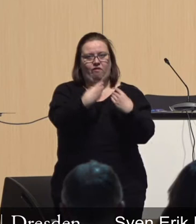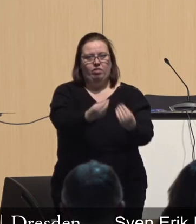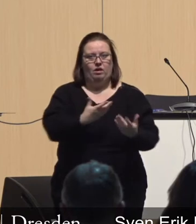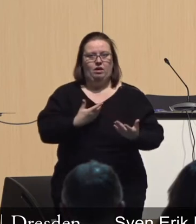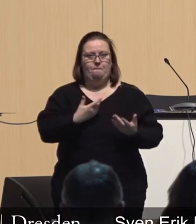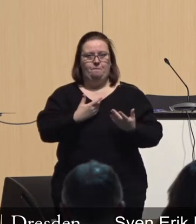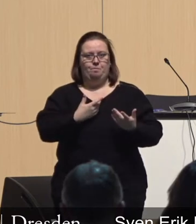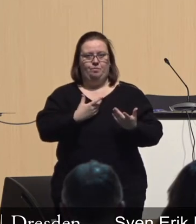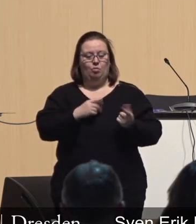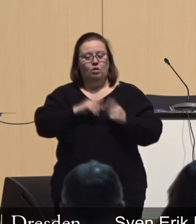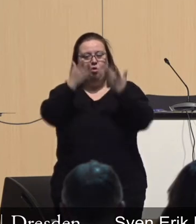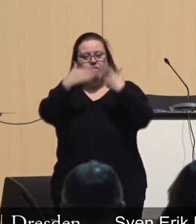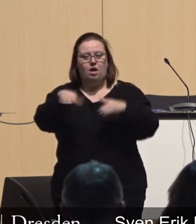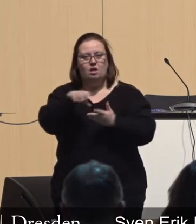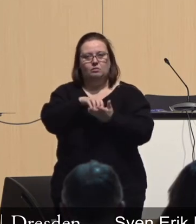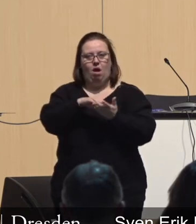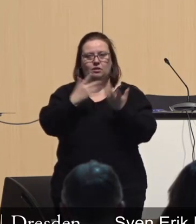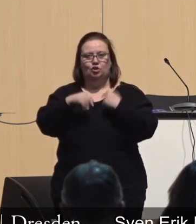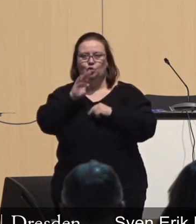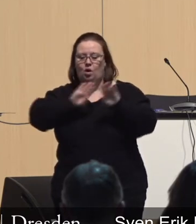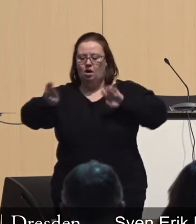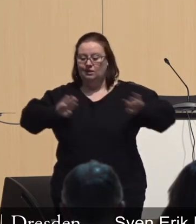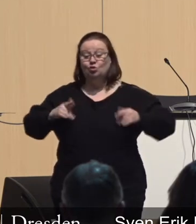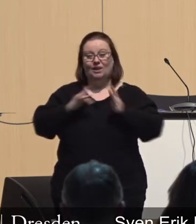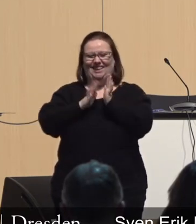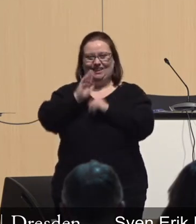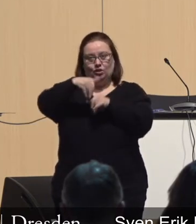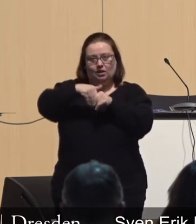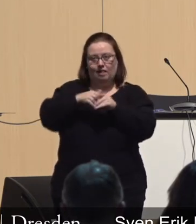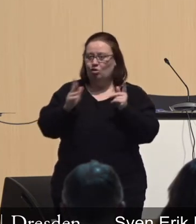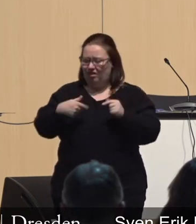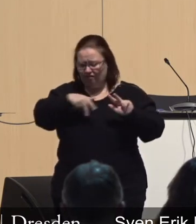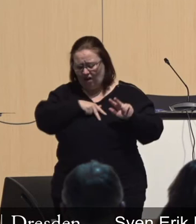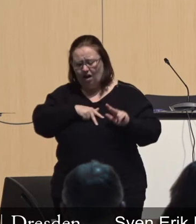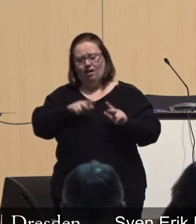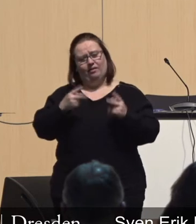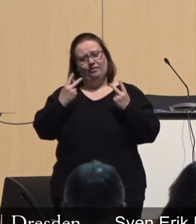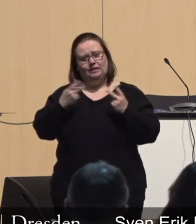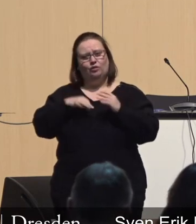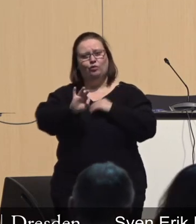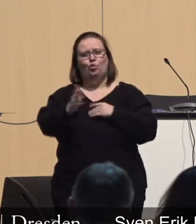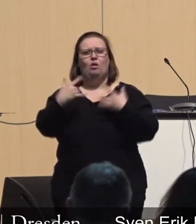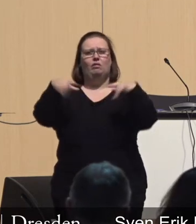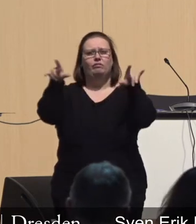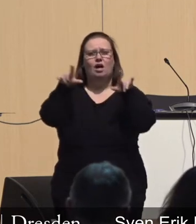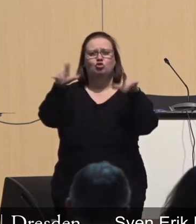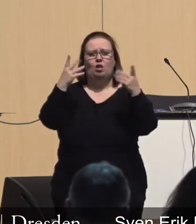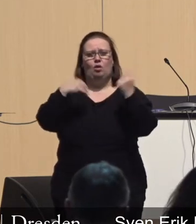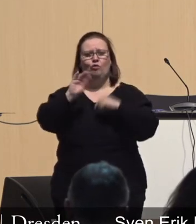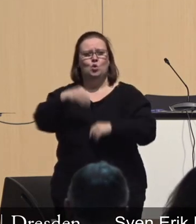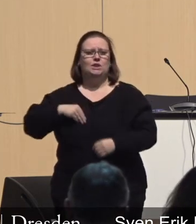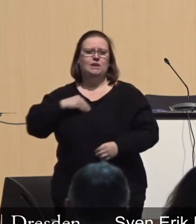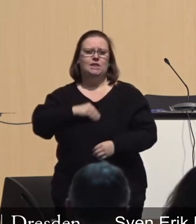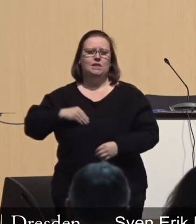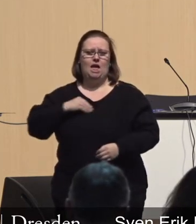wird, dass Weihnachtsmärkte jetzt nicht nur aus christlichem Anlass, sondern weil sie per se im Grunde genommen Veranstaltungen sind, die auch der Seele